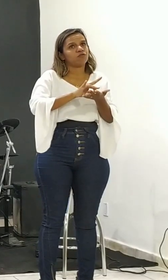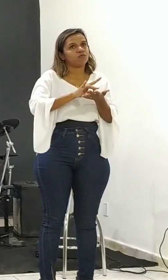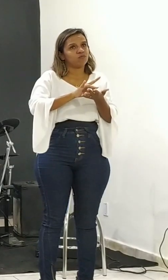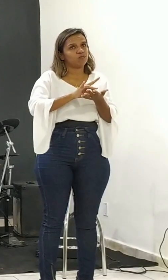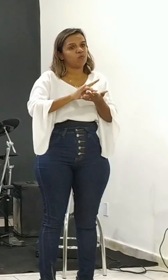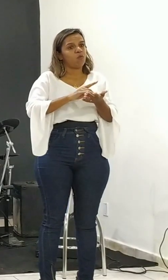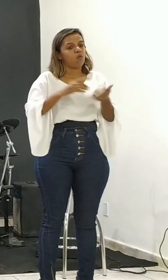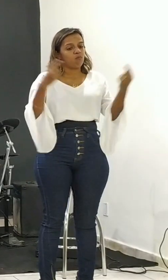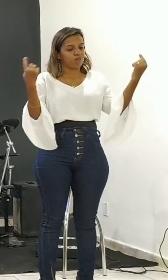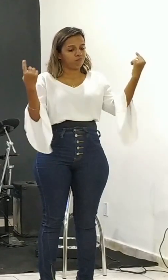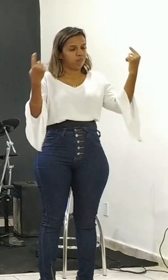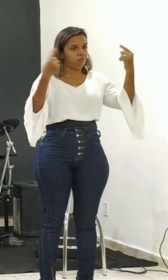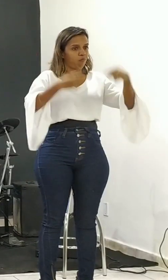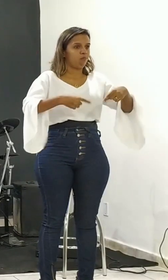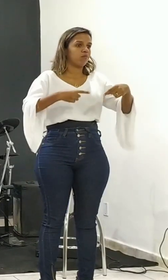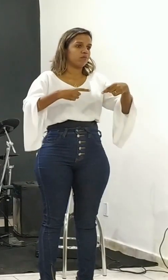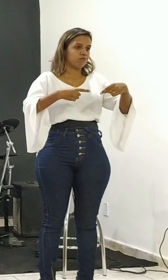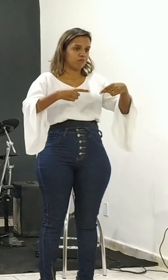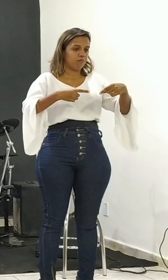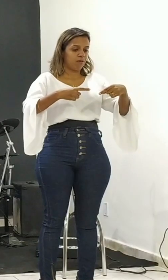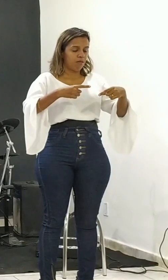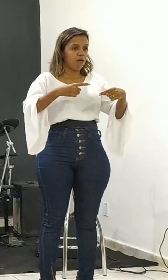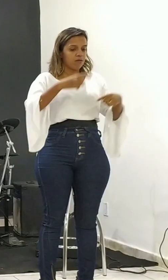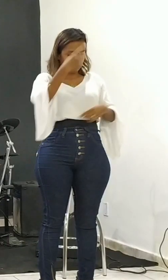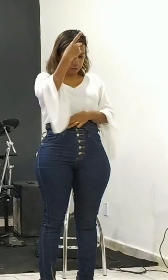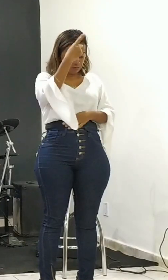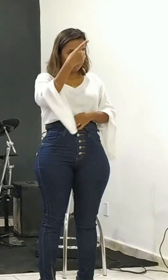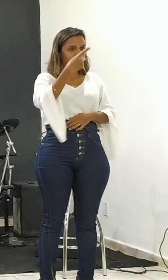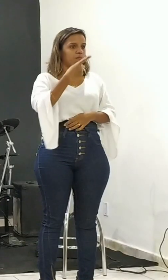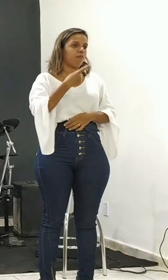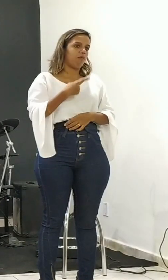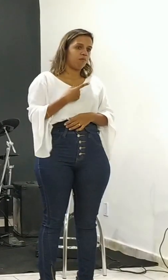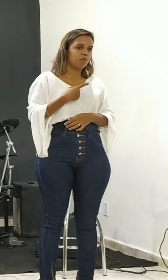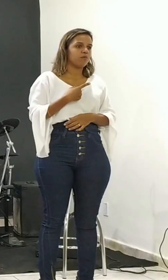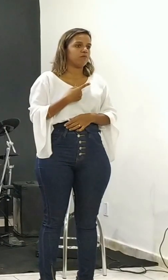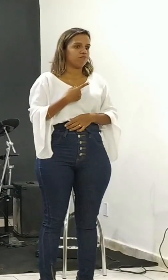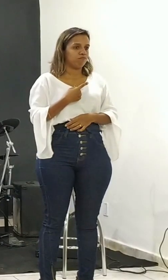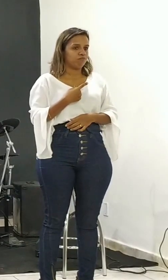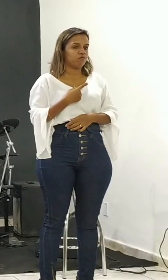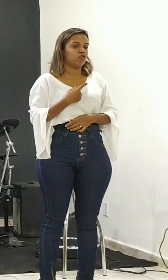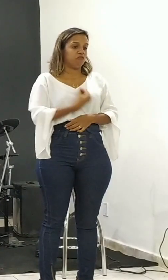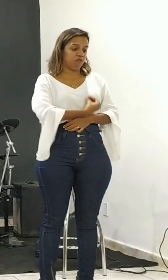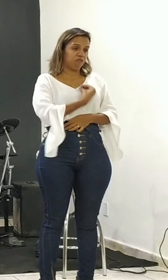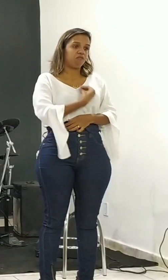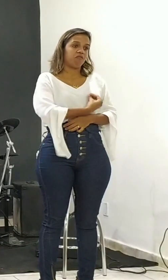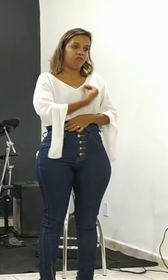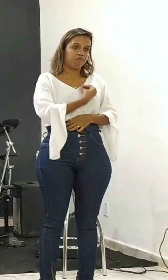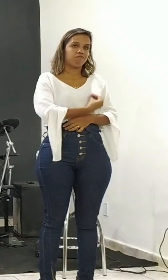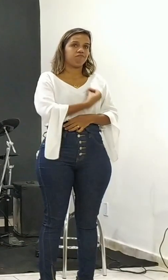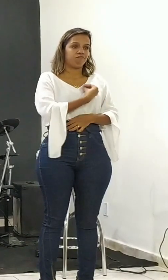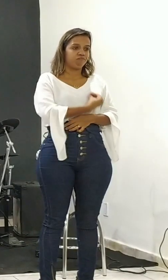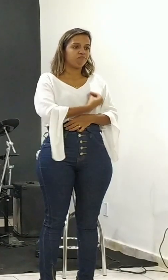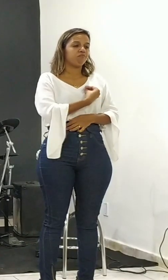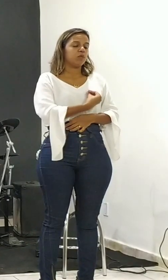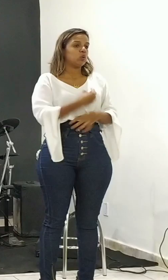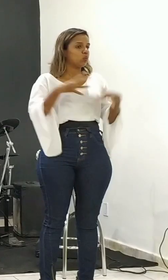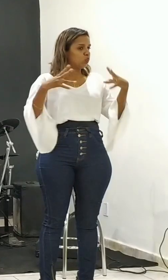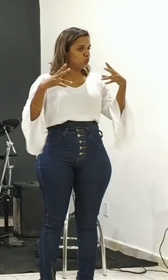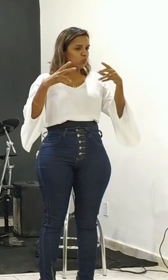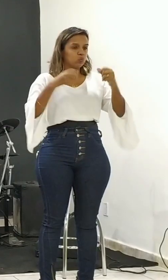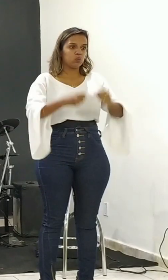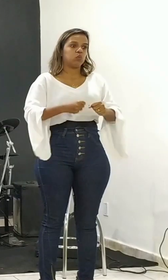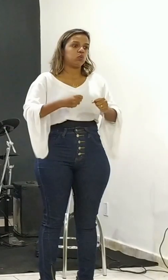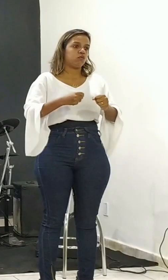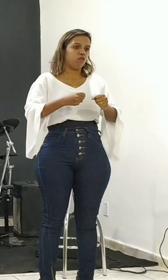um duelo com a nossa personalidade instintiva de sobrevivência e com tudo